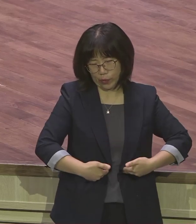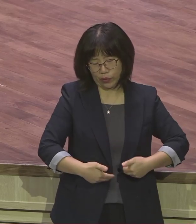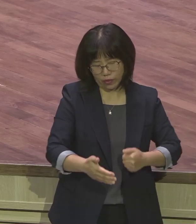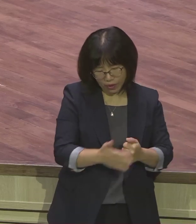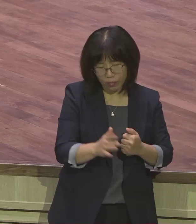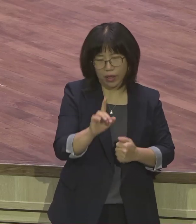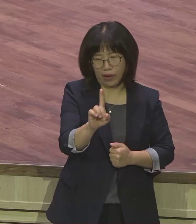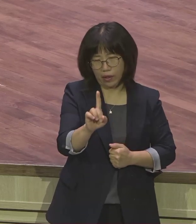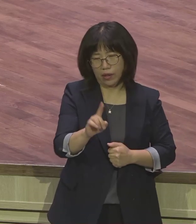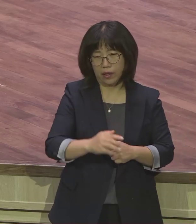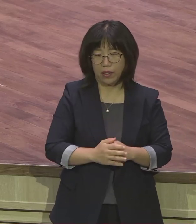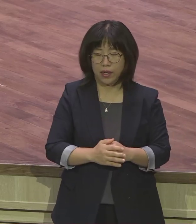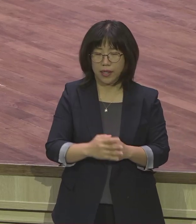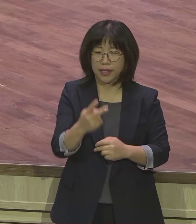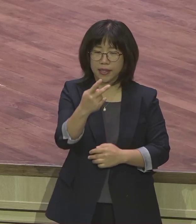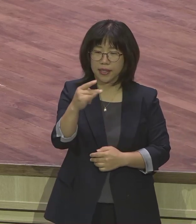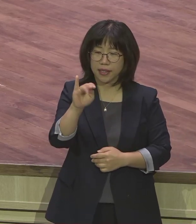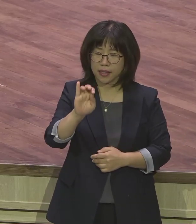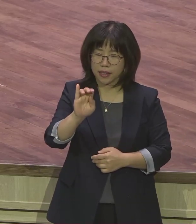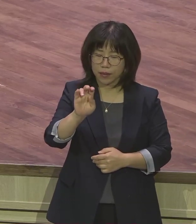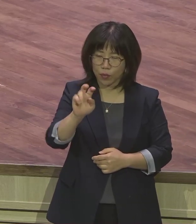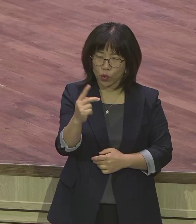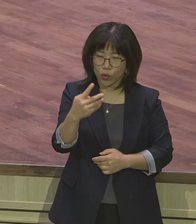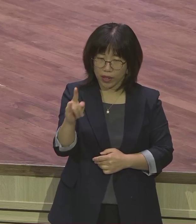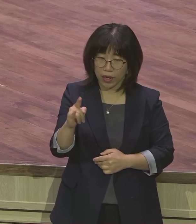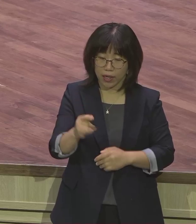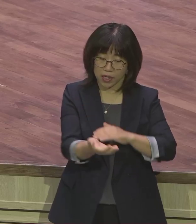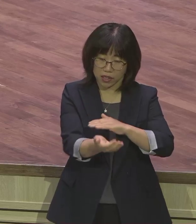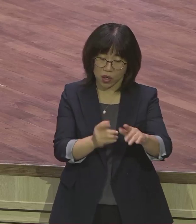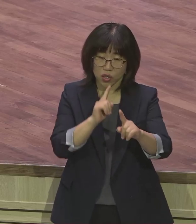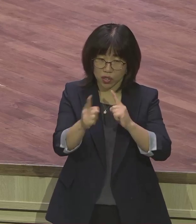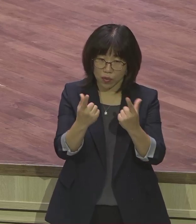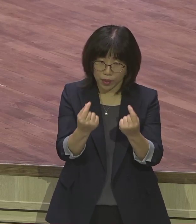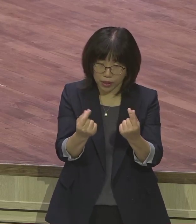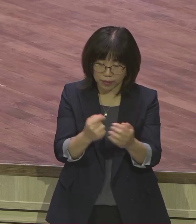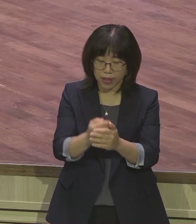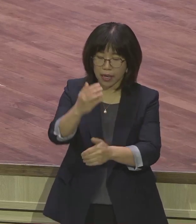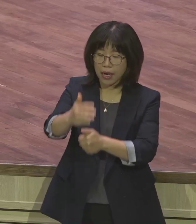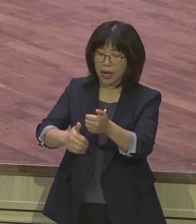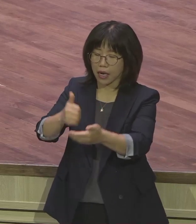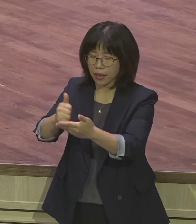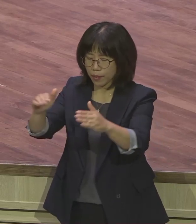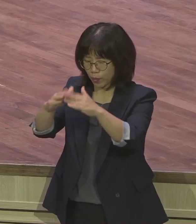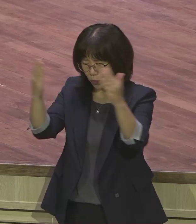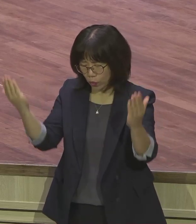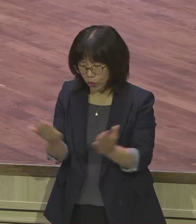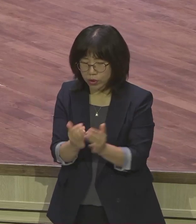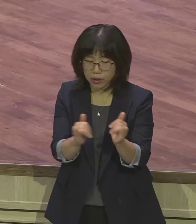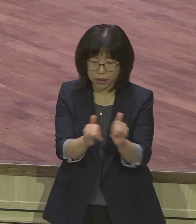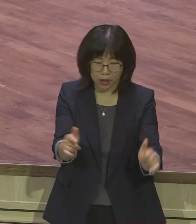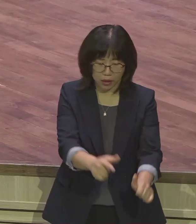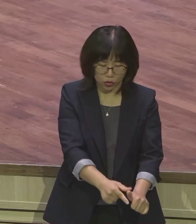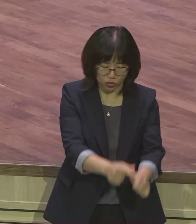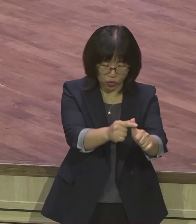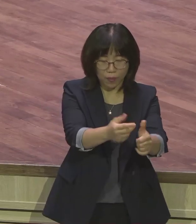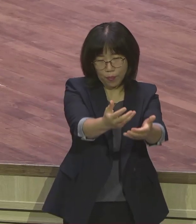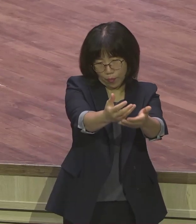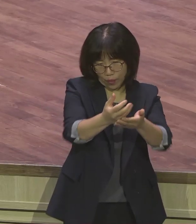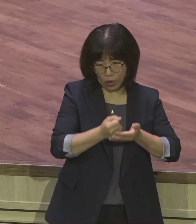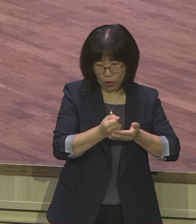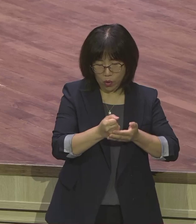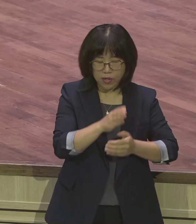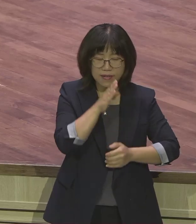디보던스 2장 사제를 말씀처럼 하나님은 모든 사람이 구원을 받으며